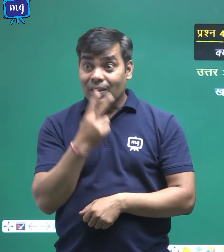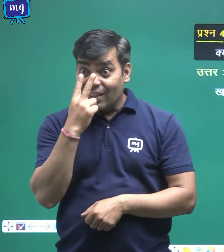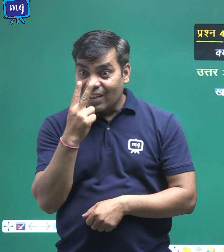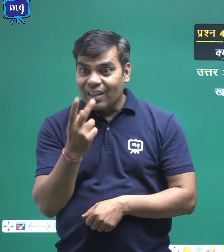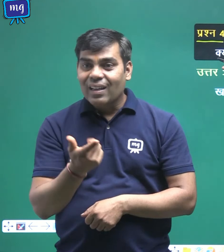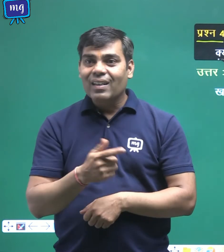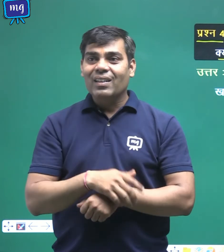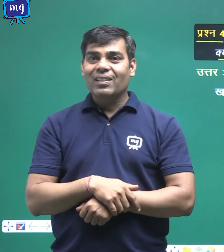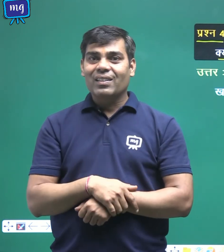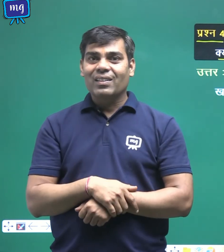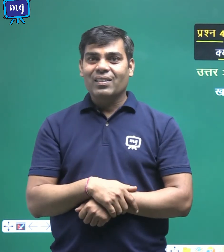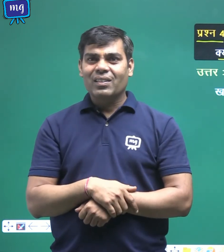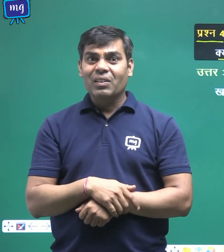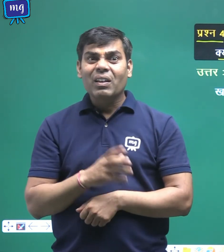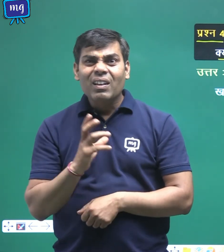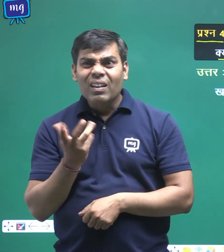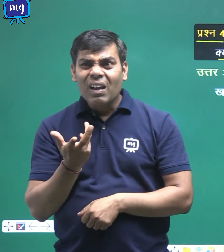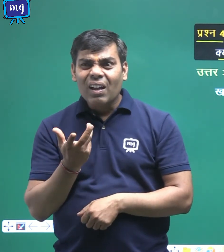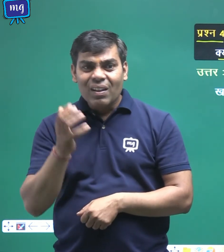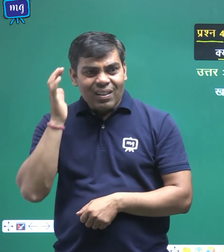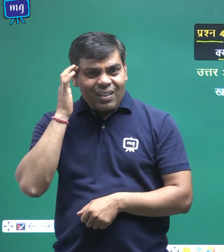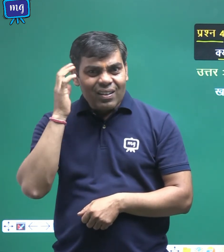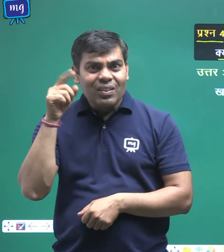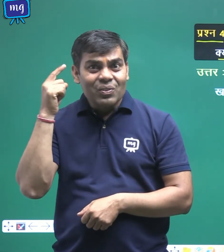देखकर क्या सोचा?